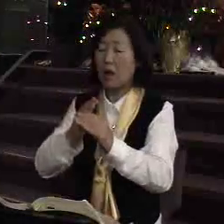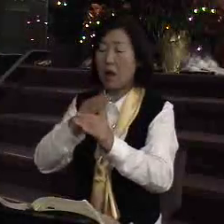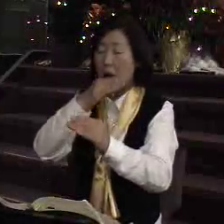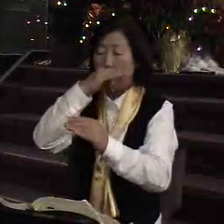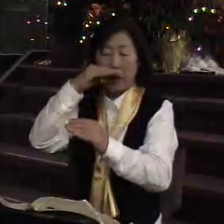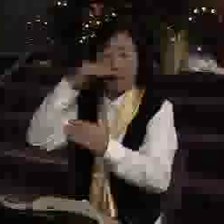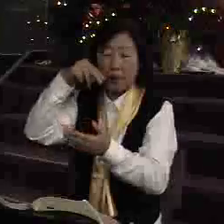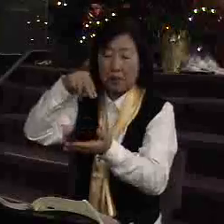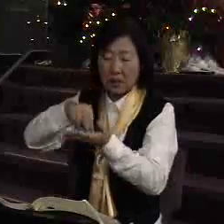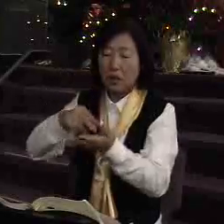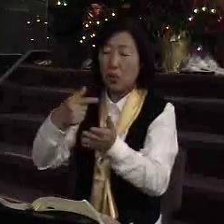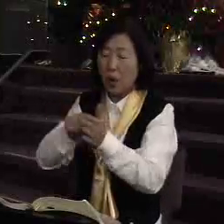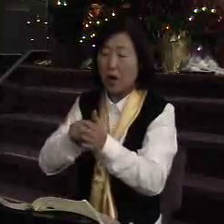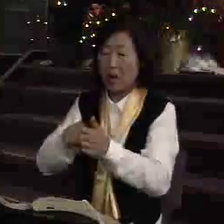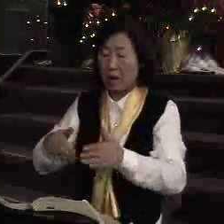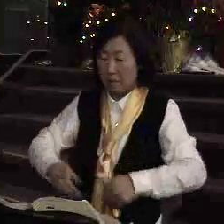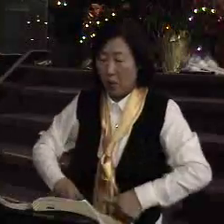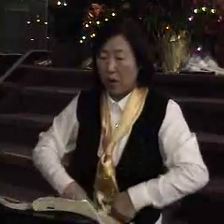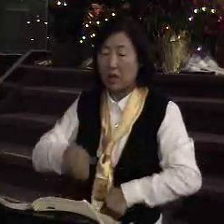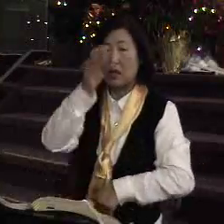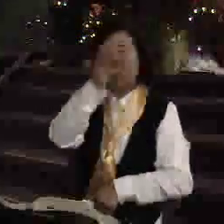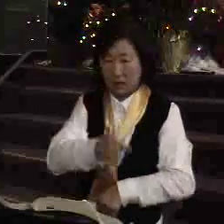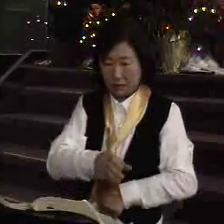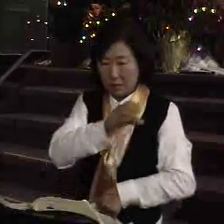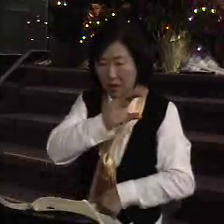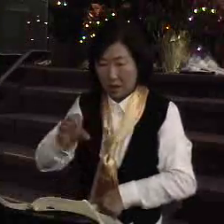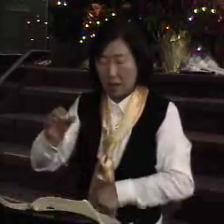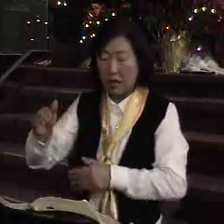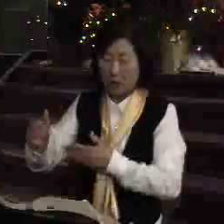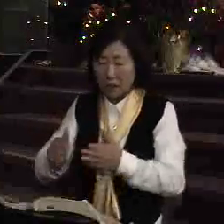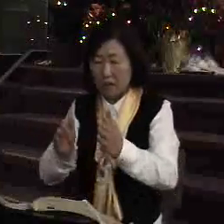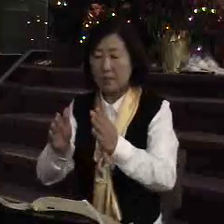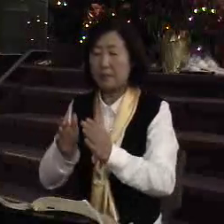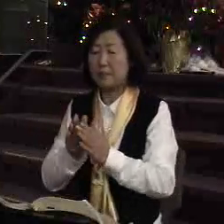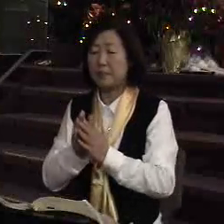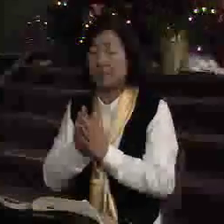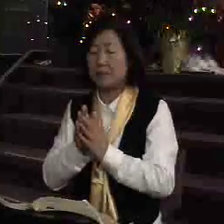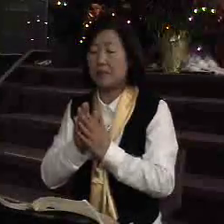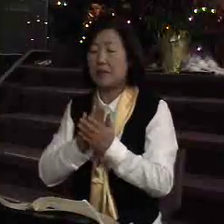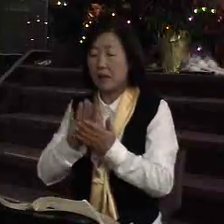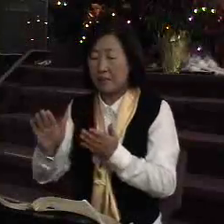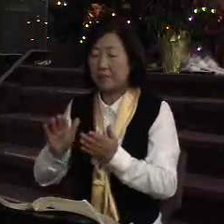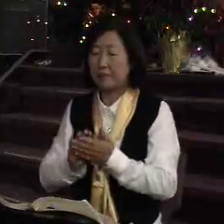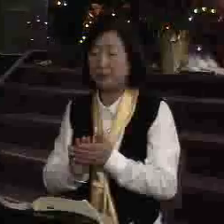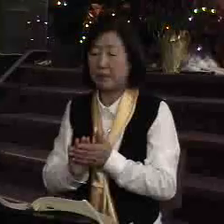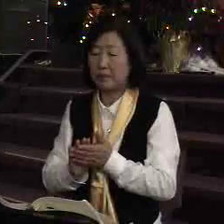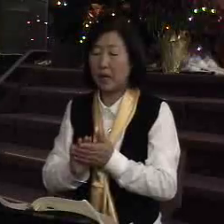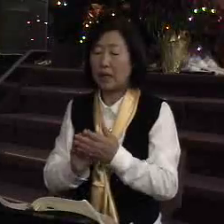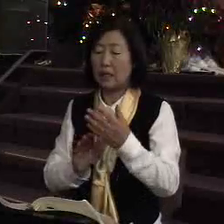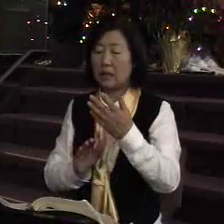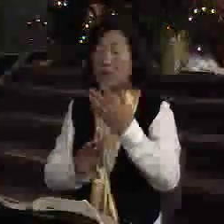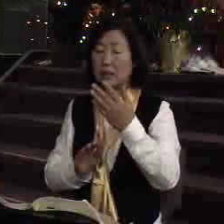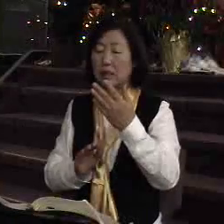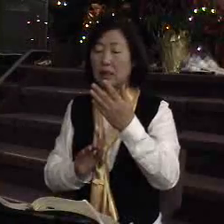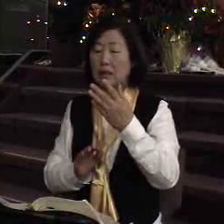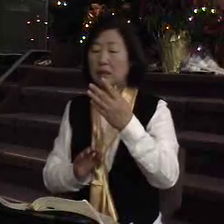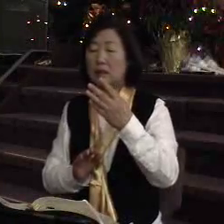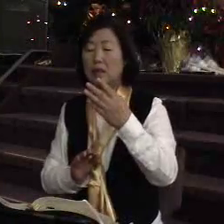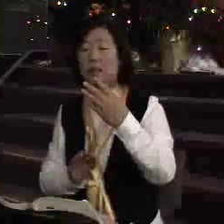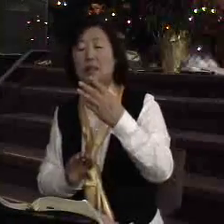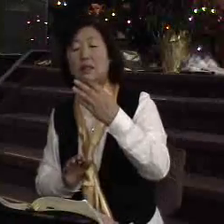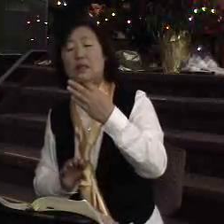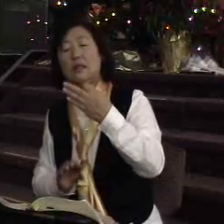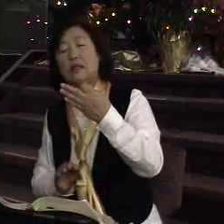위해 필요한 것은 바로 십자가의 길이다. 십자가의 길이다. 여러분, 14절의 말씀이 그 뜻이 아닙니까?